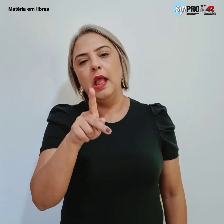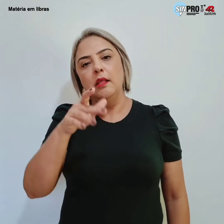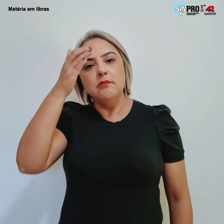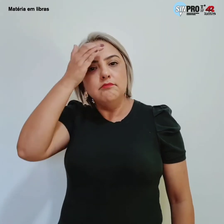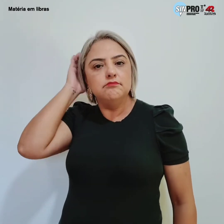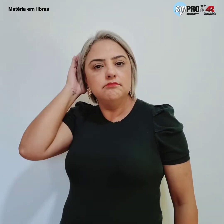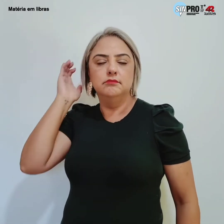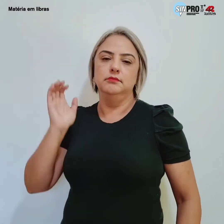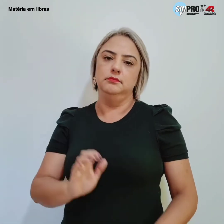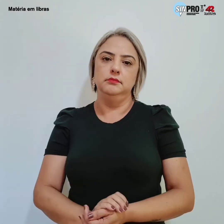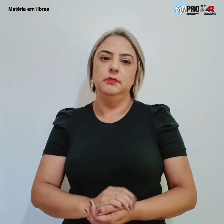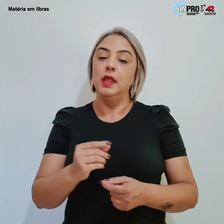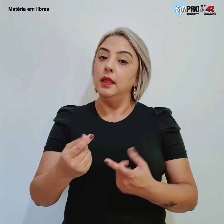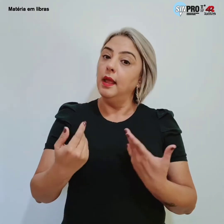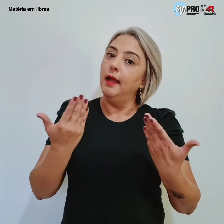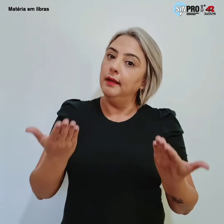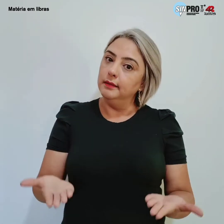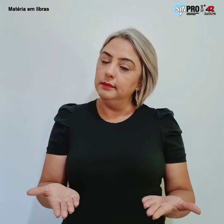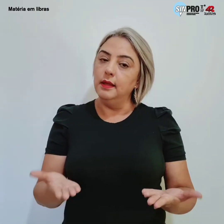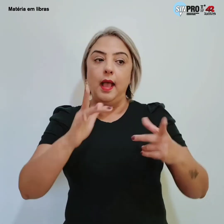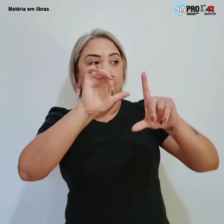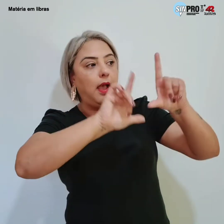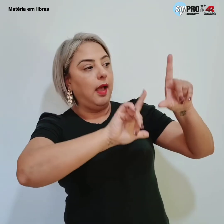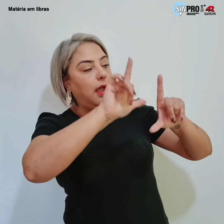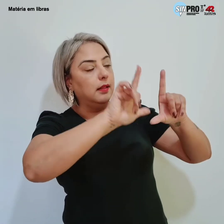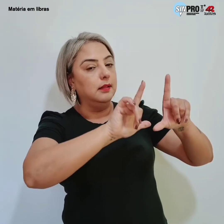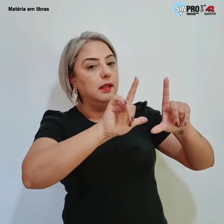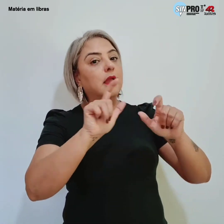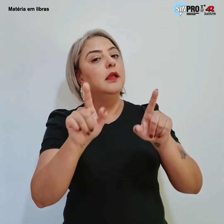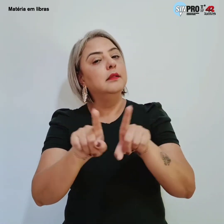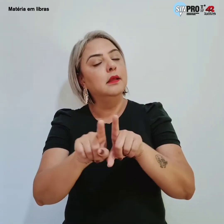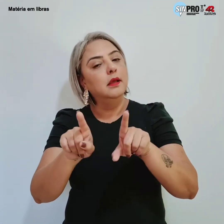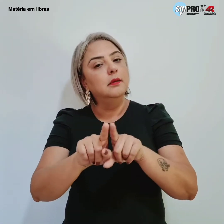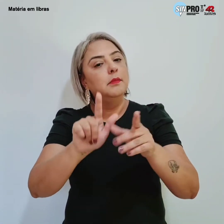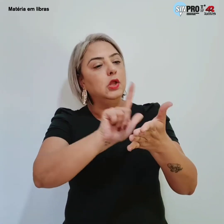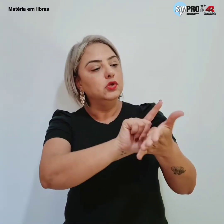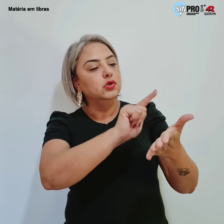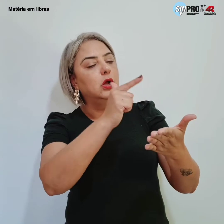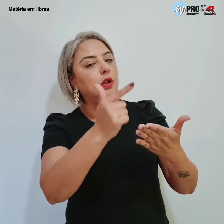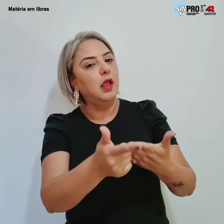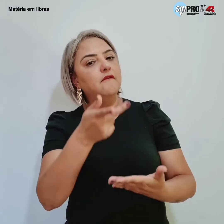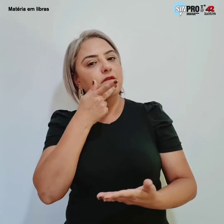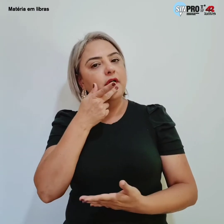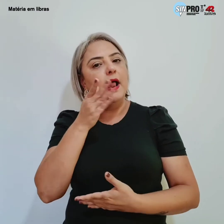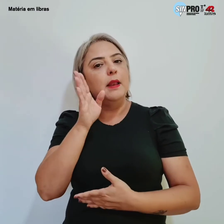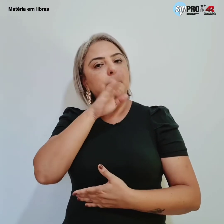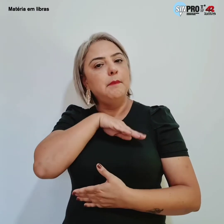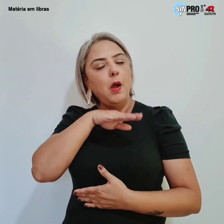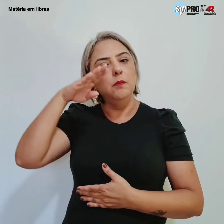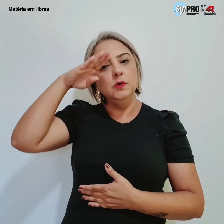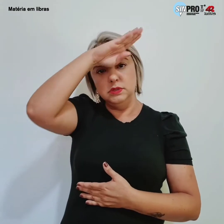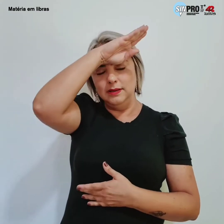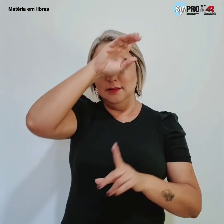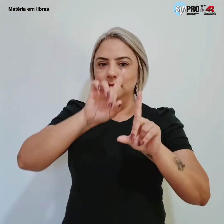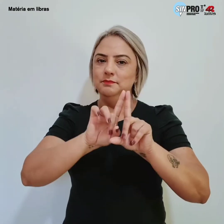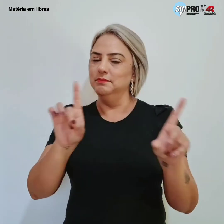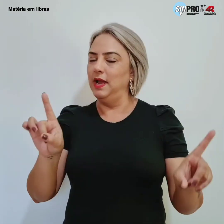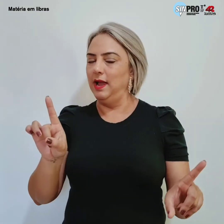Guedes. Com isso, as TVs e os jornais podem até falar mal de Bolsonaro, mas